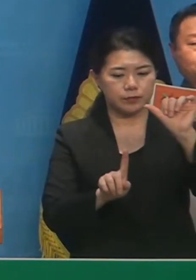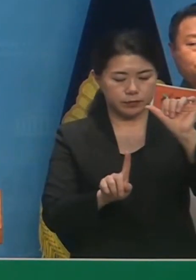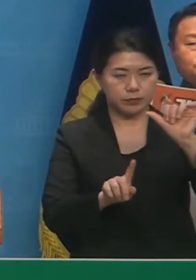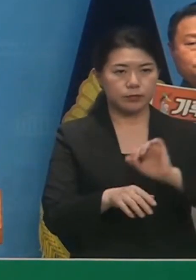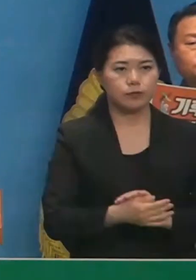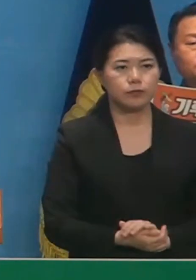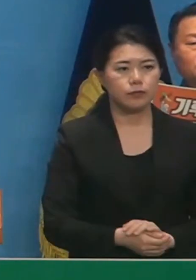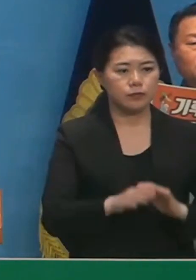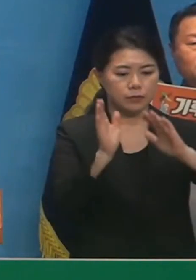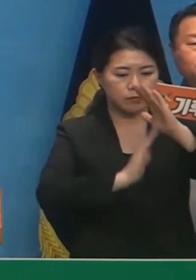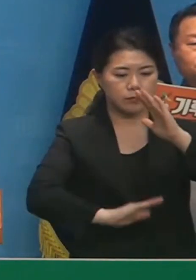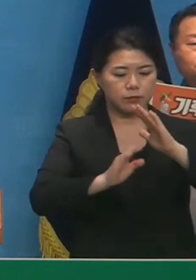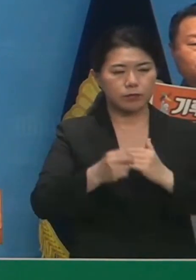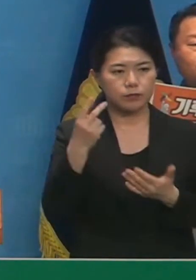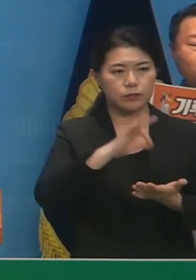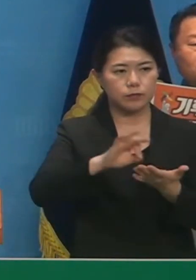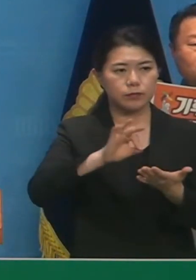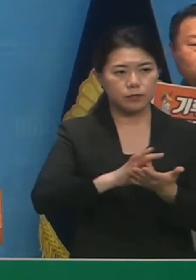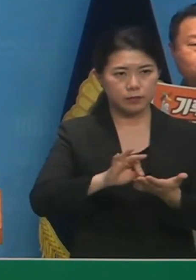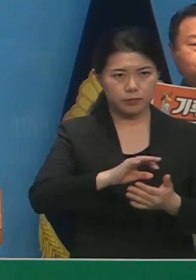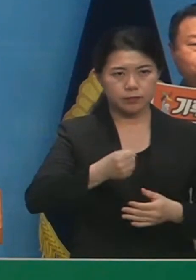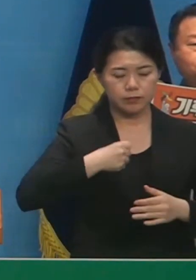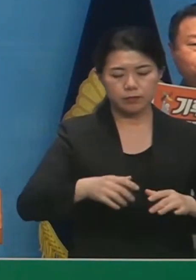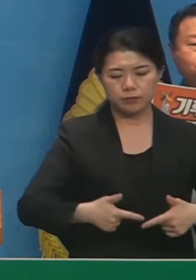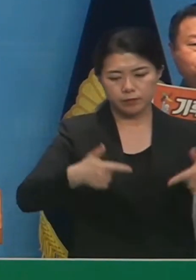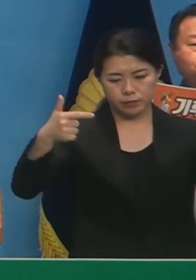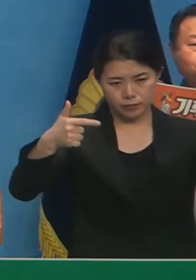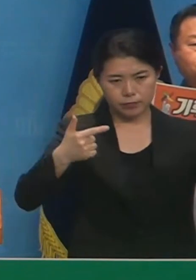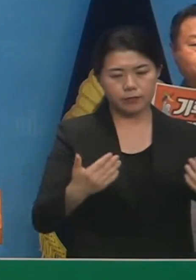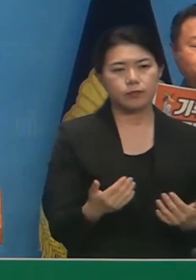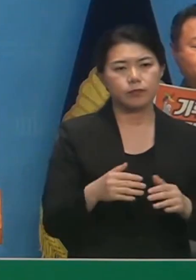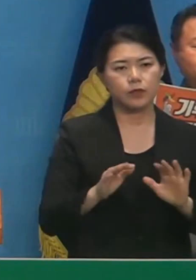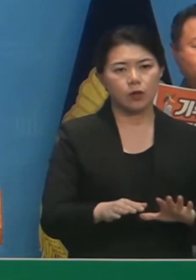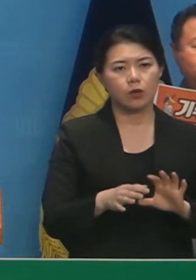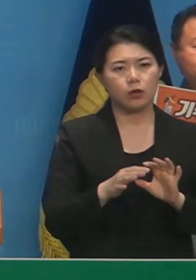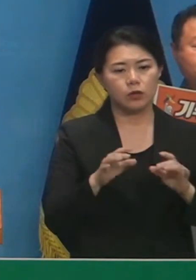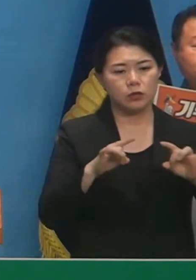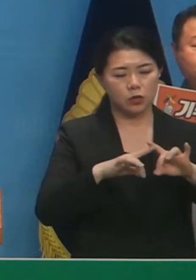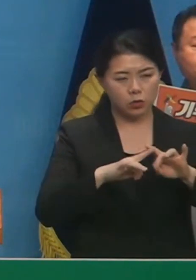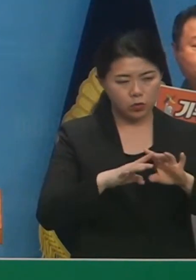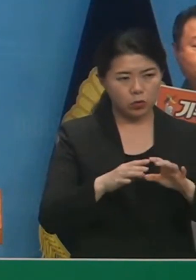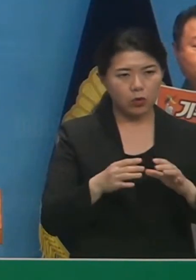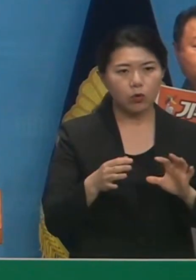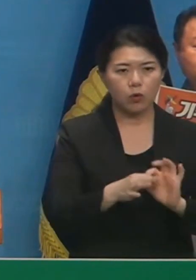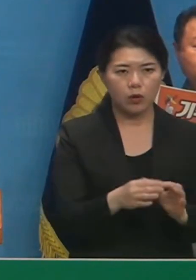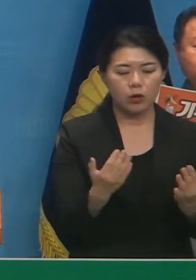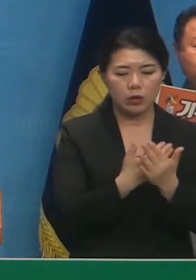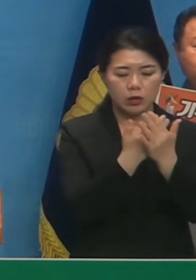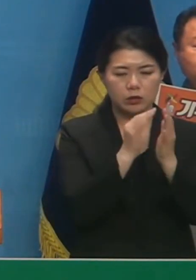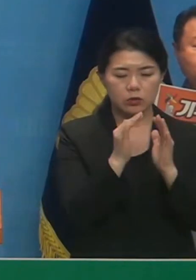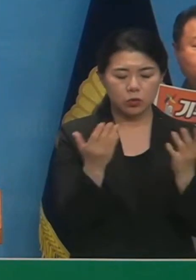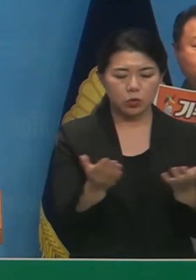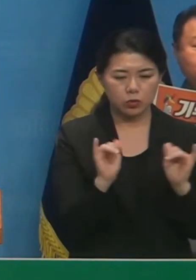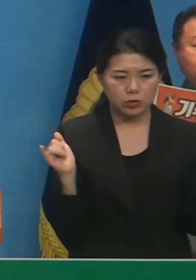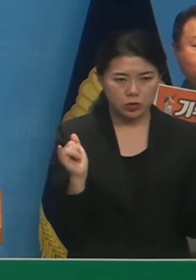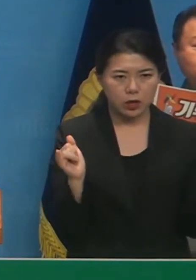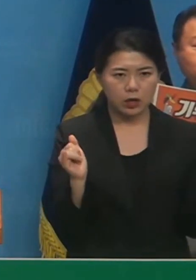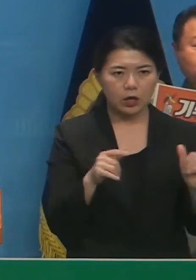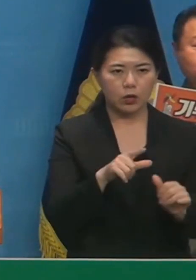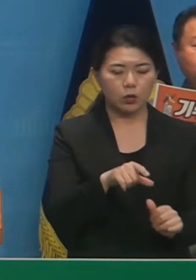31일 공공재생에너지를 확대하고 발전노동자 총고용 보장, 지역사회 붕괴를